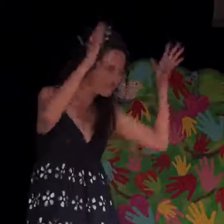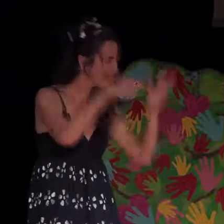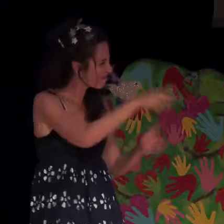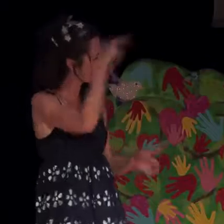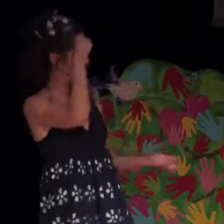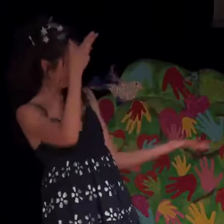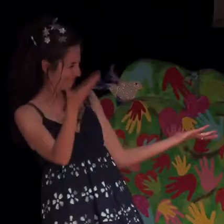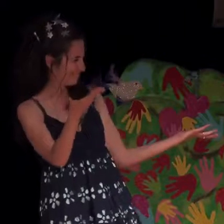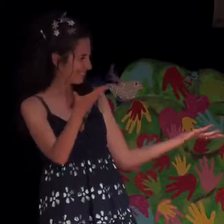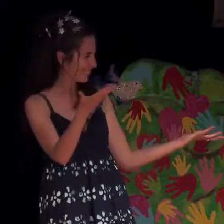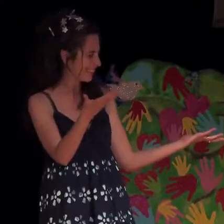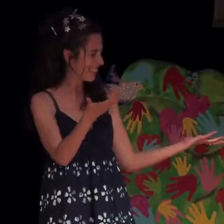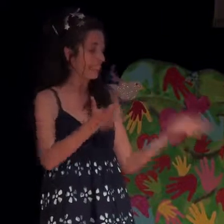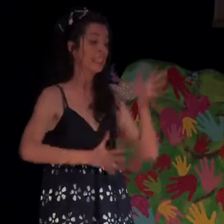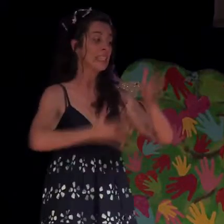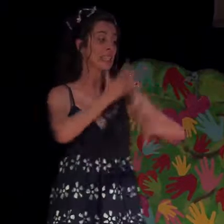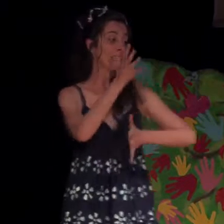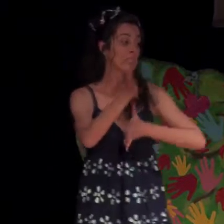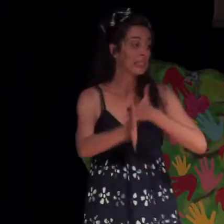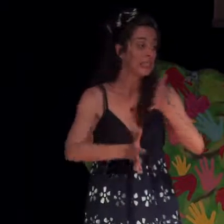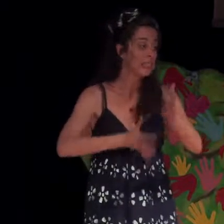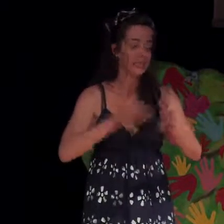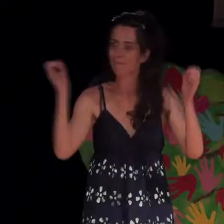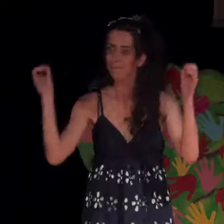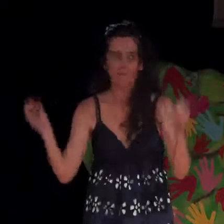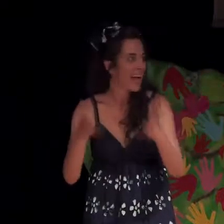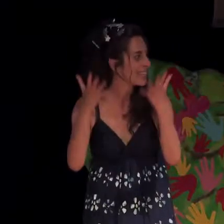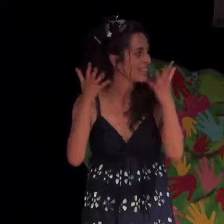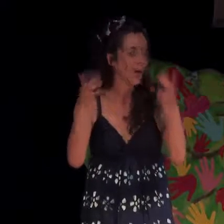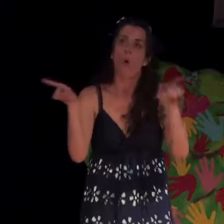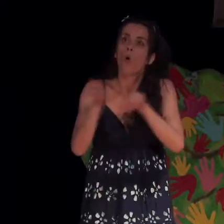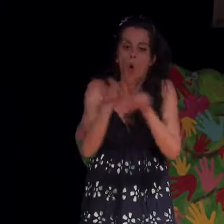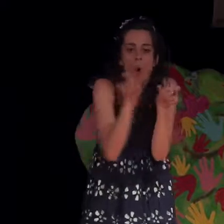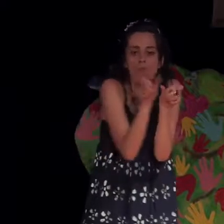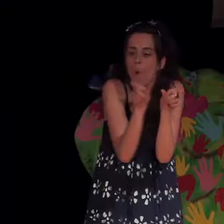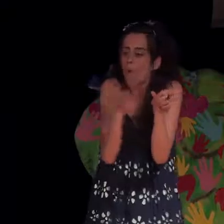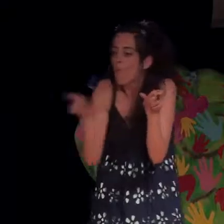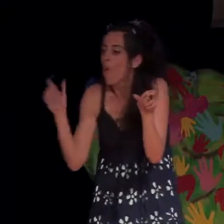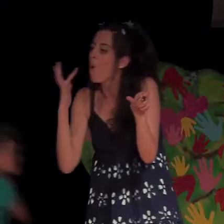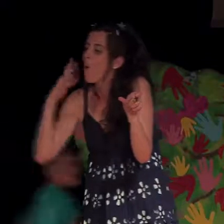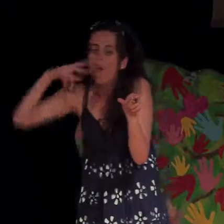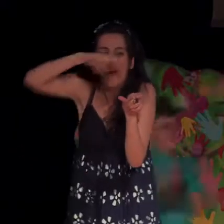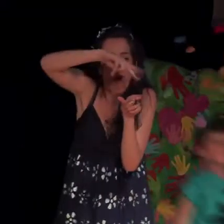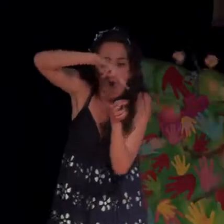as compris. Les signes, c'est magique. C'est comme si on voulait mettre de la couleur sur les mots.